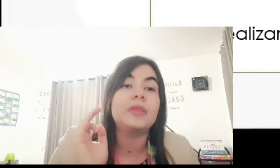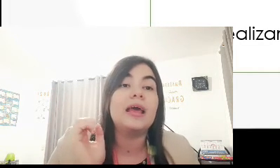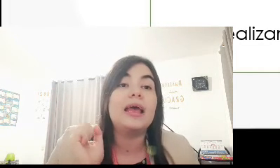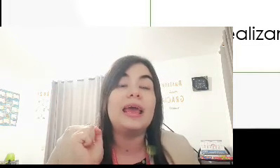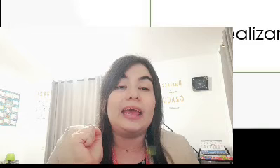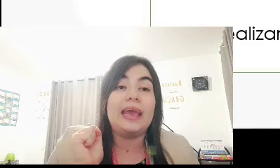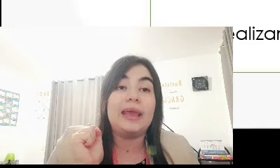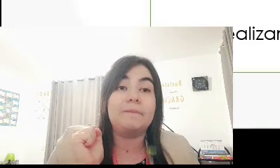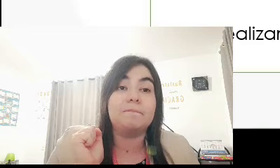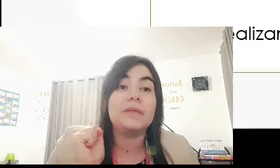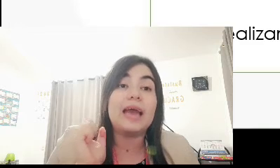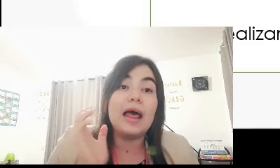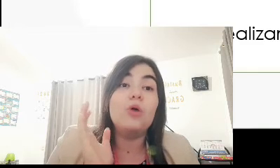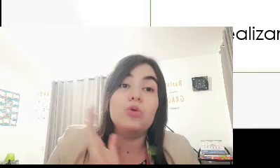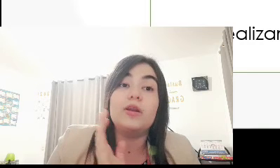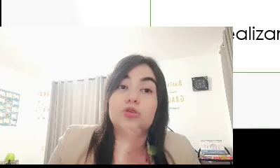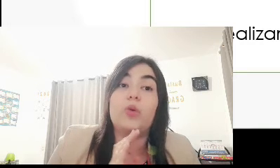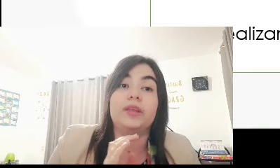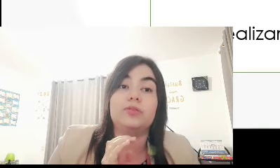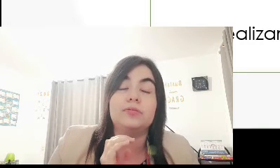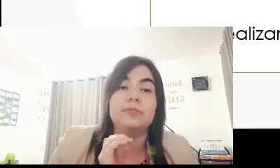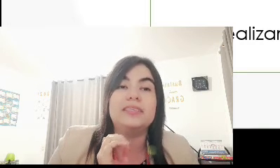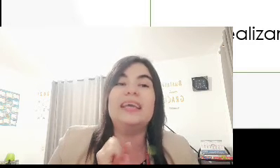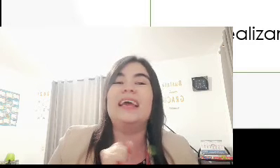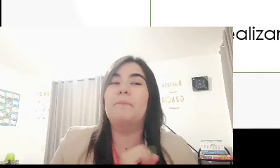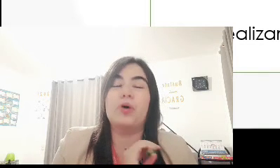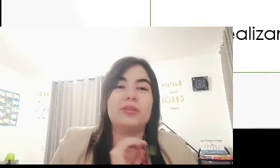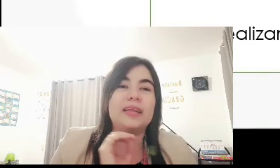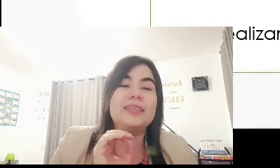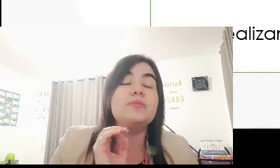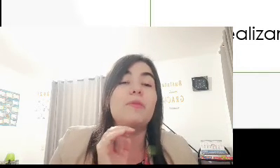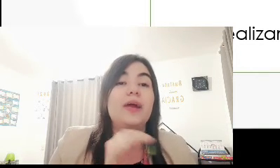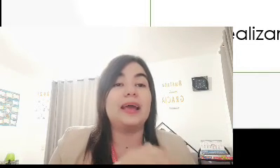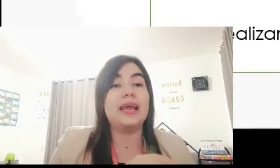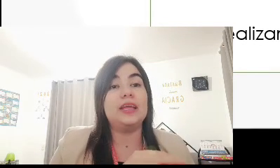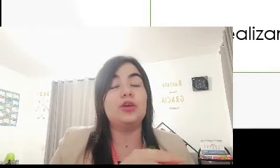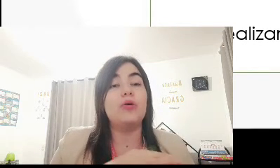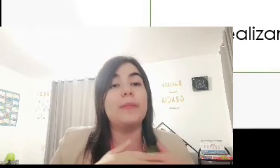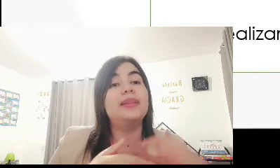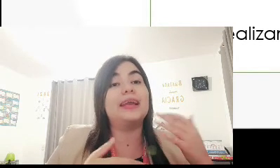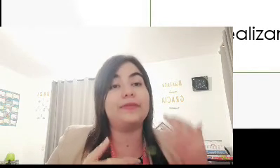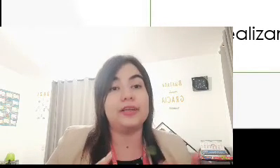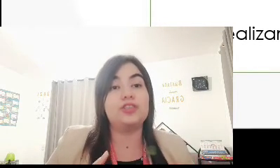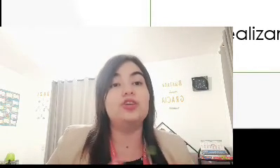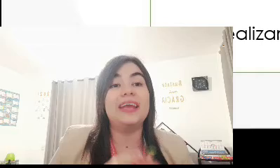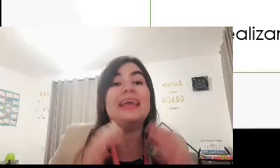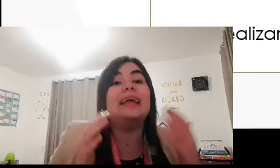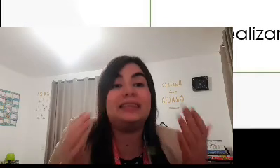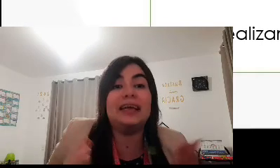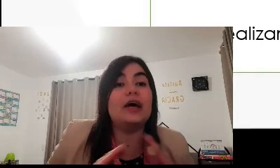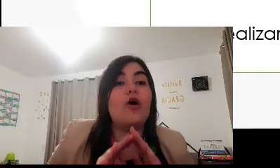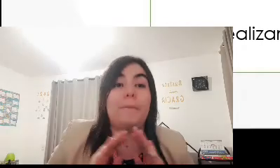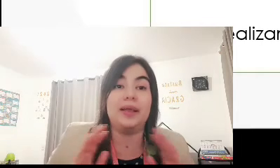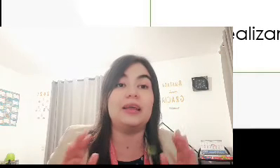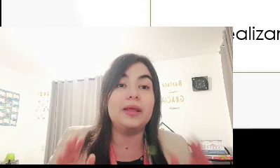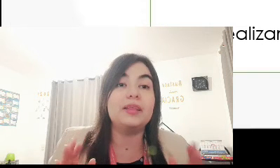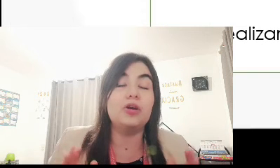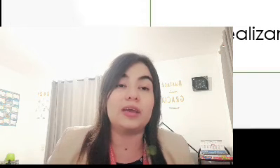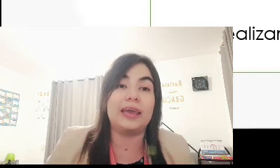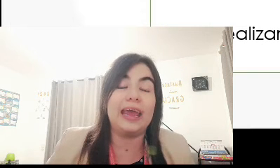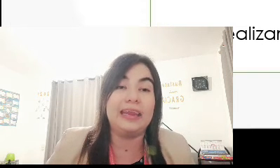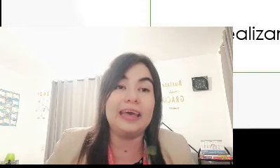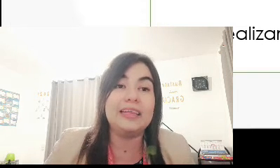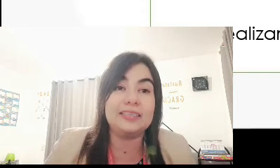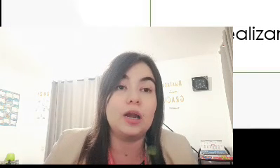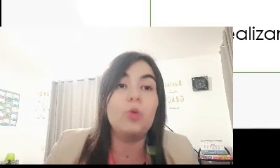señas cada uno de los cuentos, ¿sí? Importantísimo para que el niño obviamente reflexione y entienda completamente